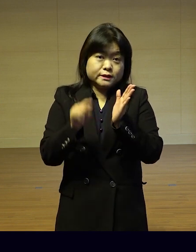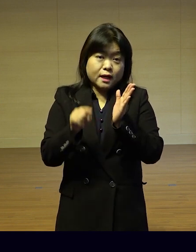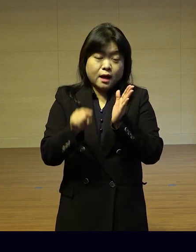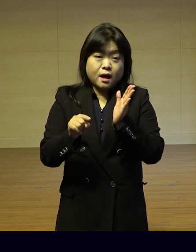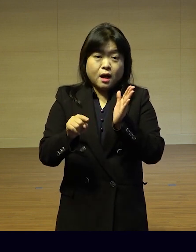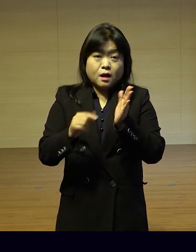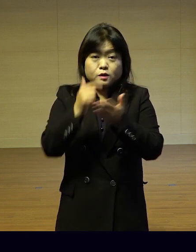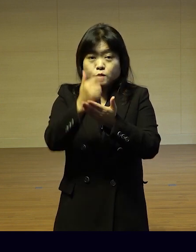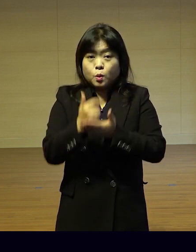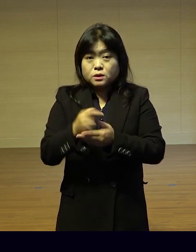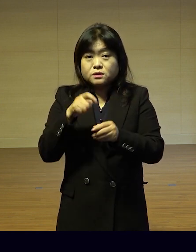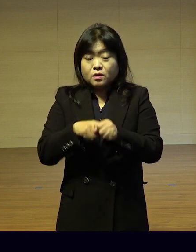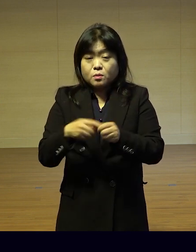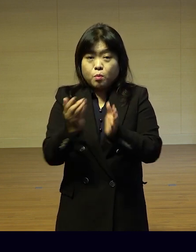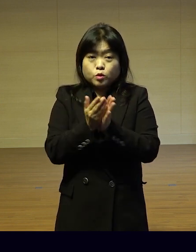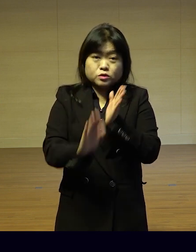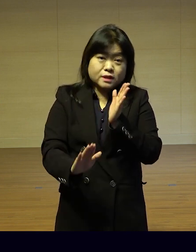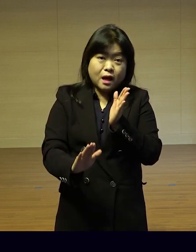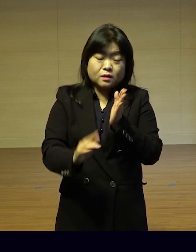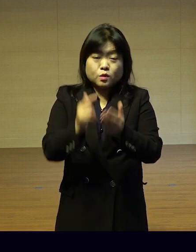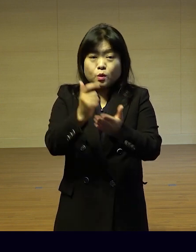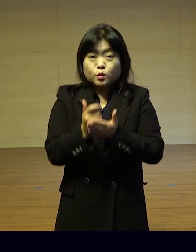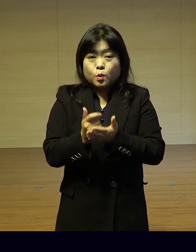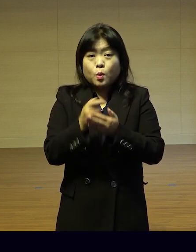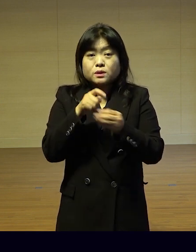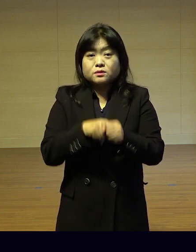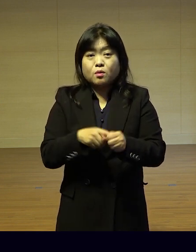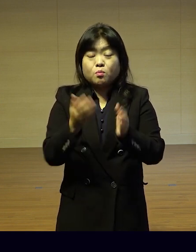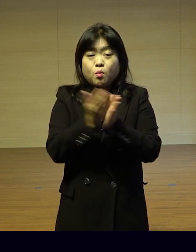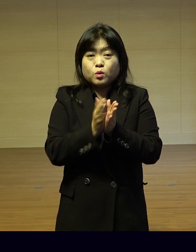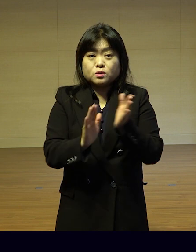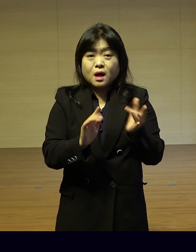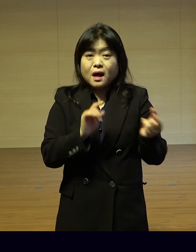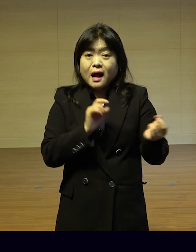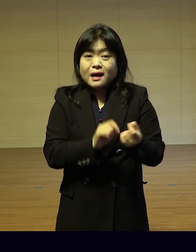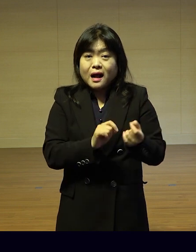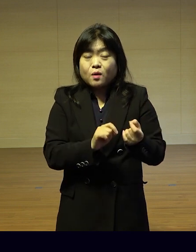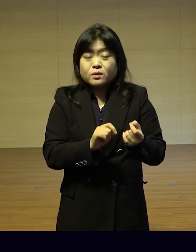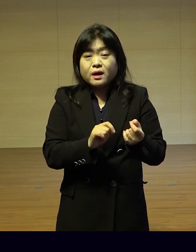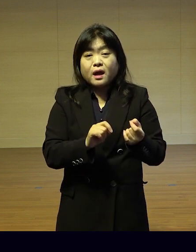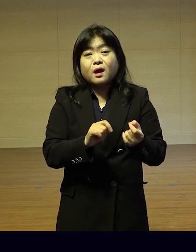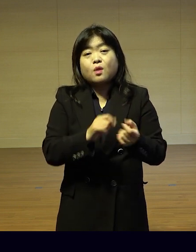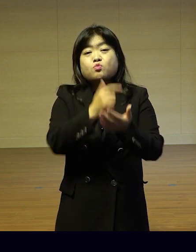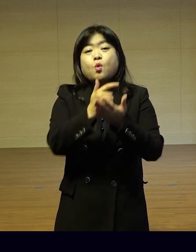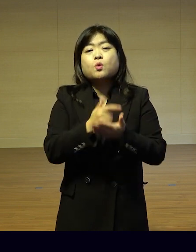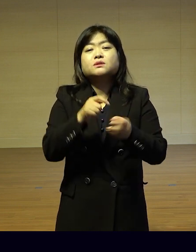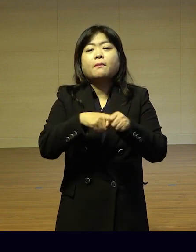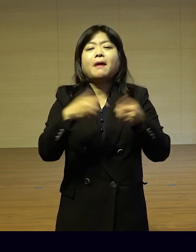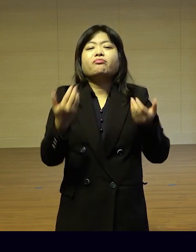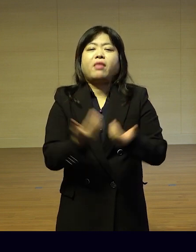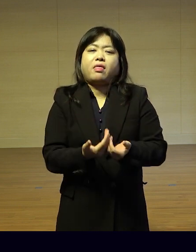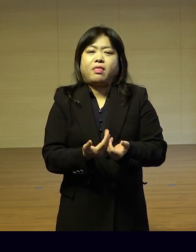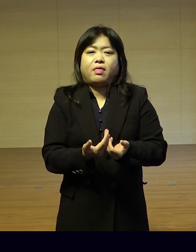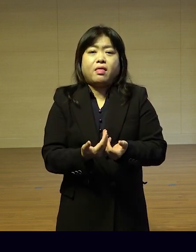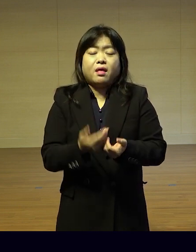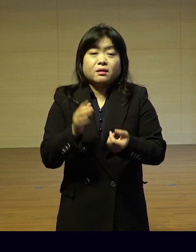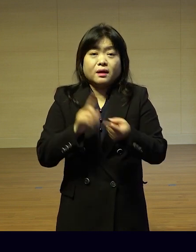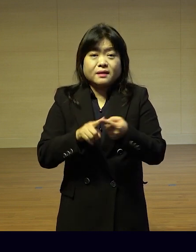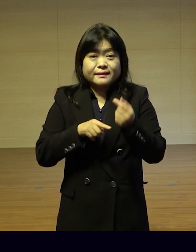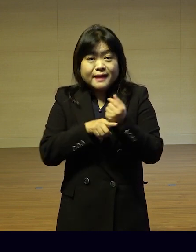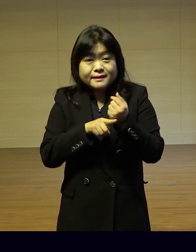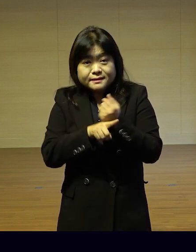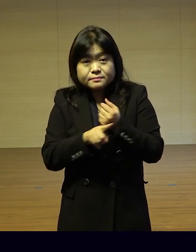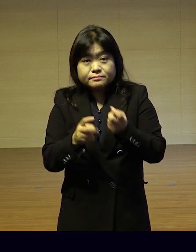다음에 논리적 모순이냐, 또 논리적 모순과 가까운 데 있는 것이 논리적 반대 관계인데요. 이것을 따지는